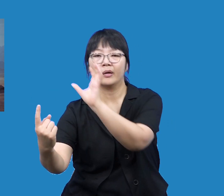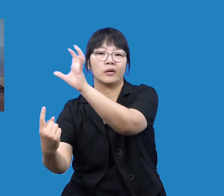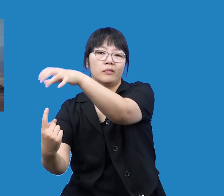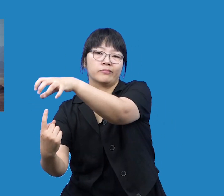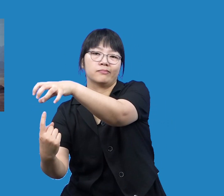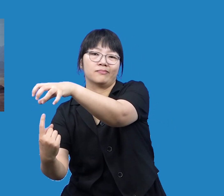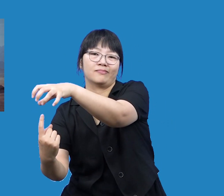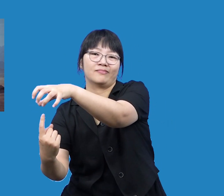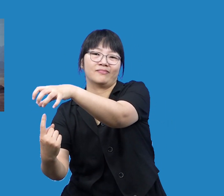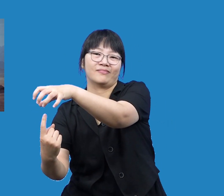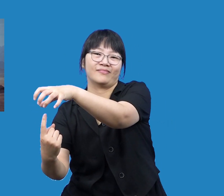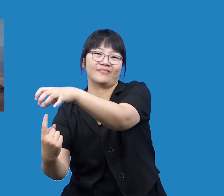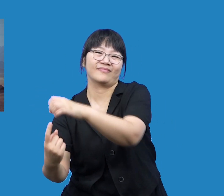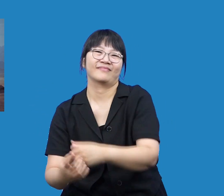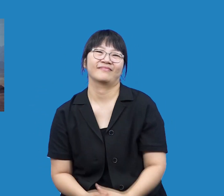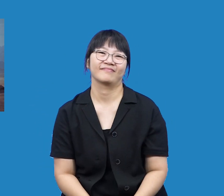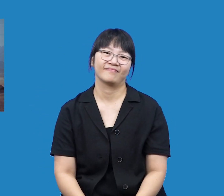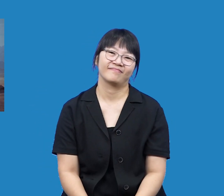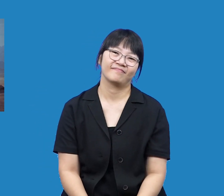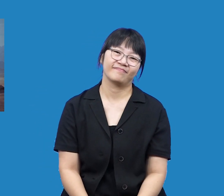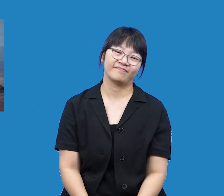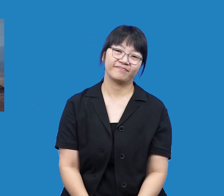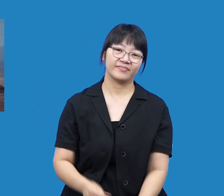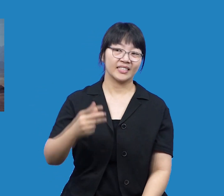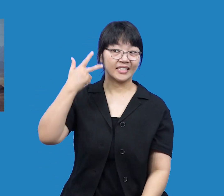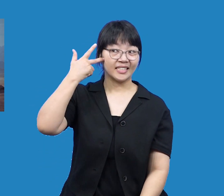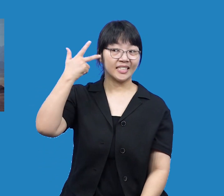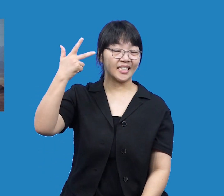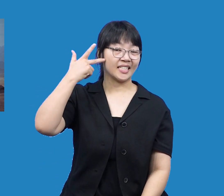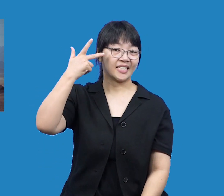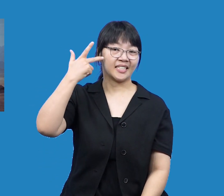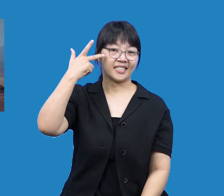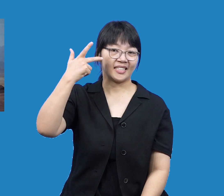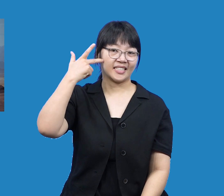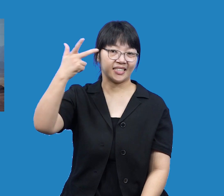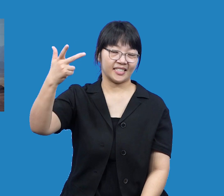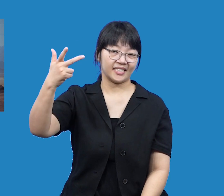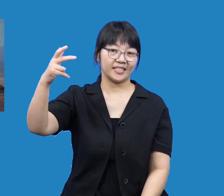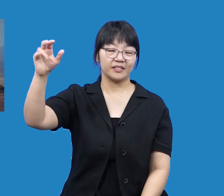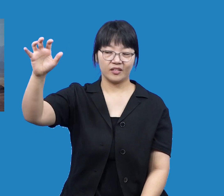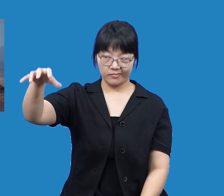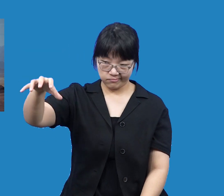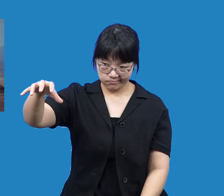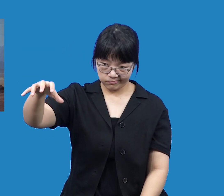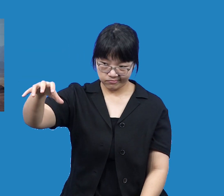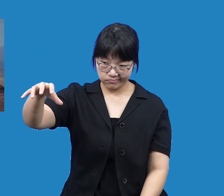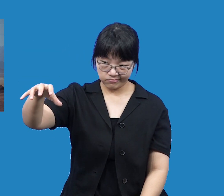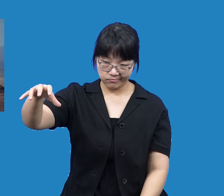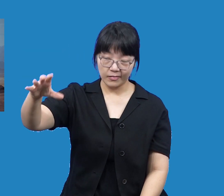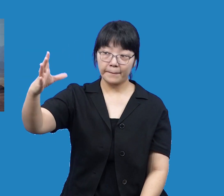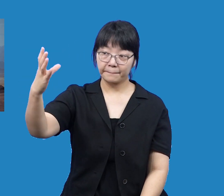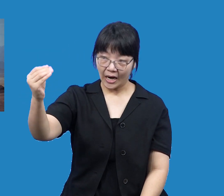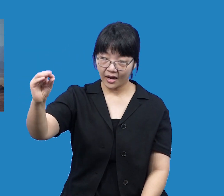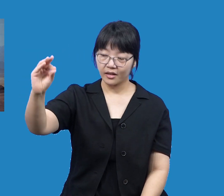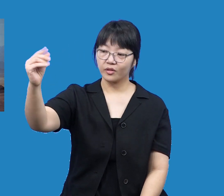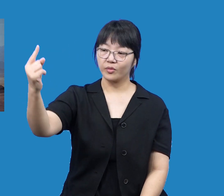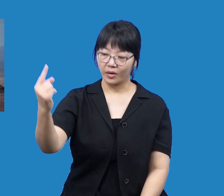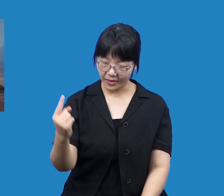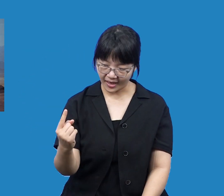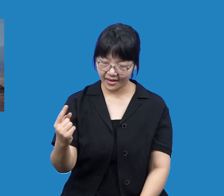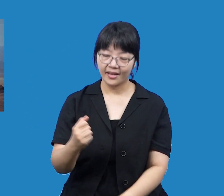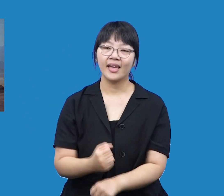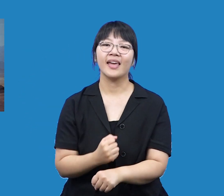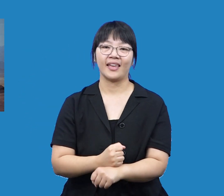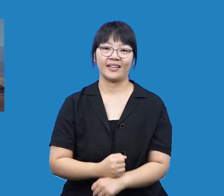우리는 격리라는 단어에 익숙해 있잖아요. 일주일간 하나님이 격리시키고 그 고통을 느끼게 하신